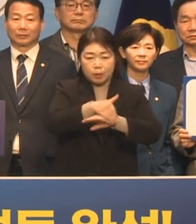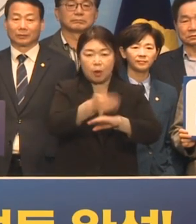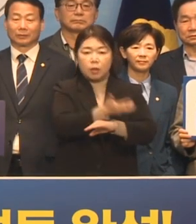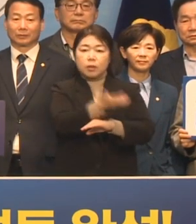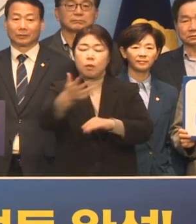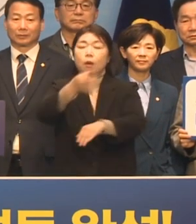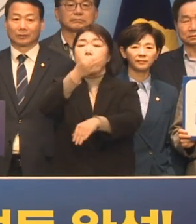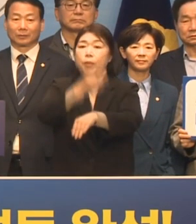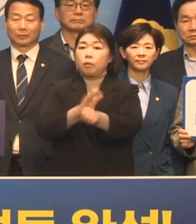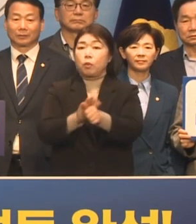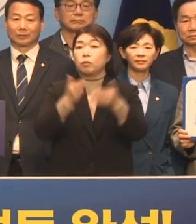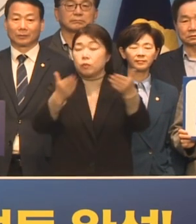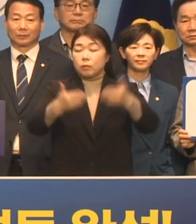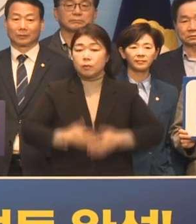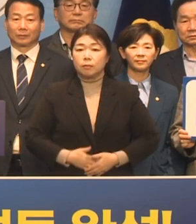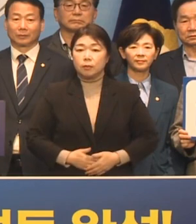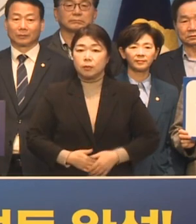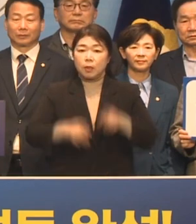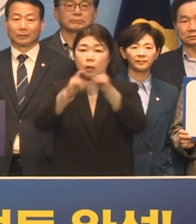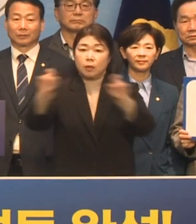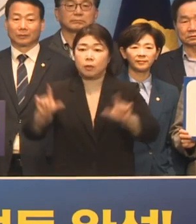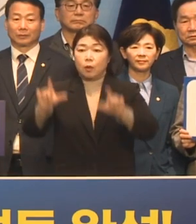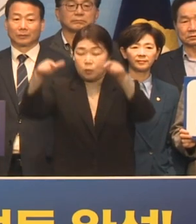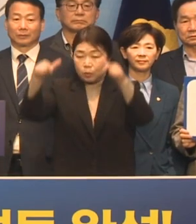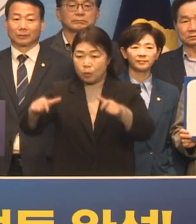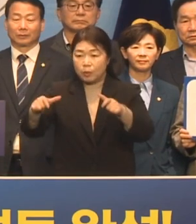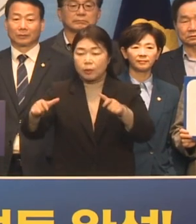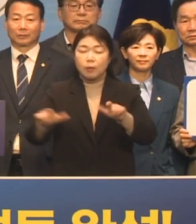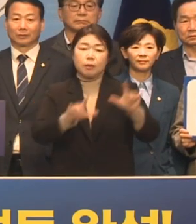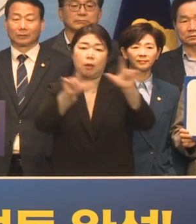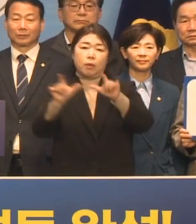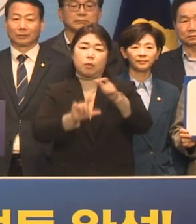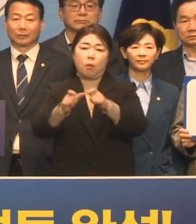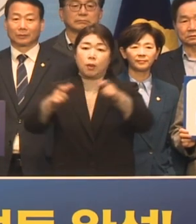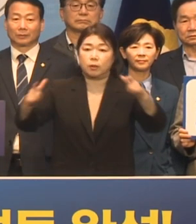편의를 높이고 성동의 생활권을 확장시키겠습니다.